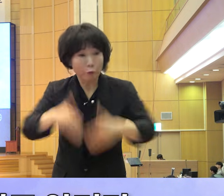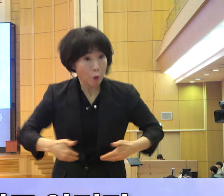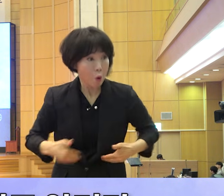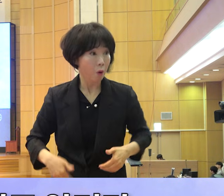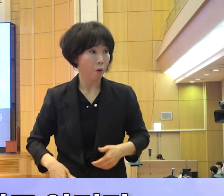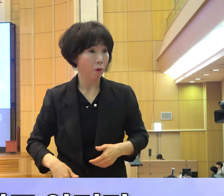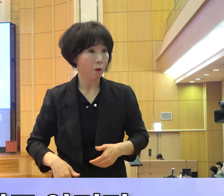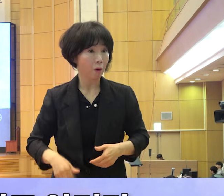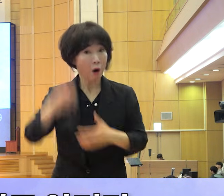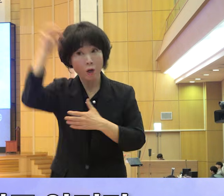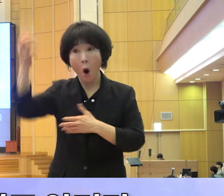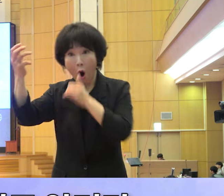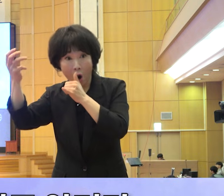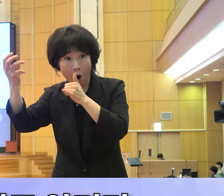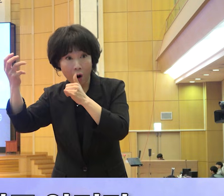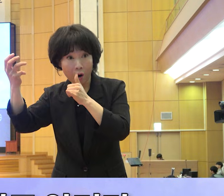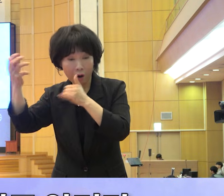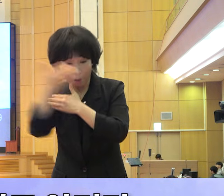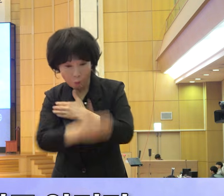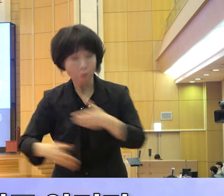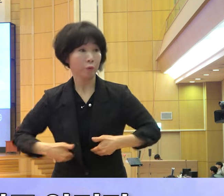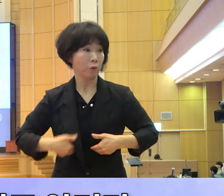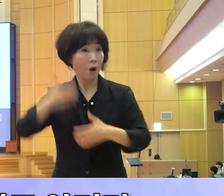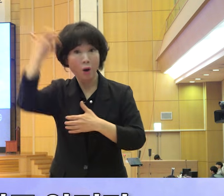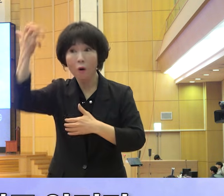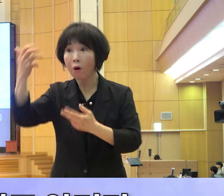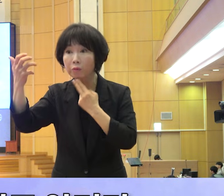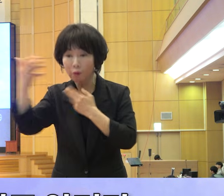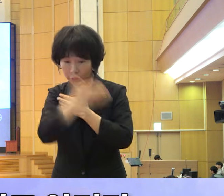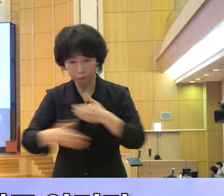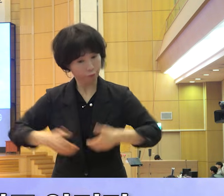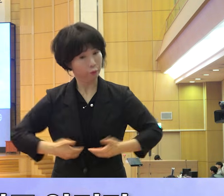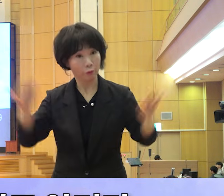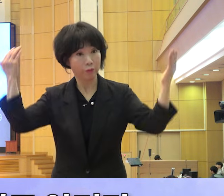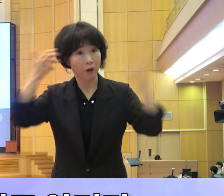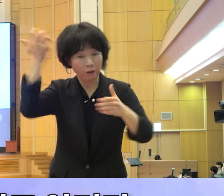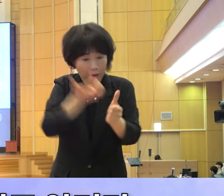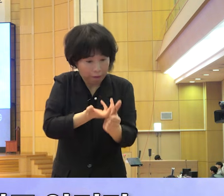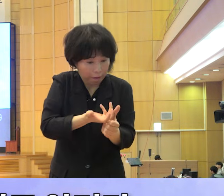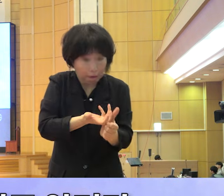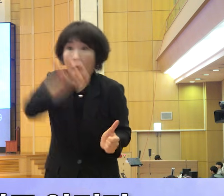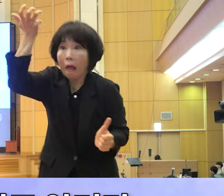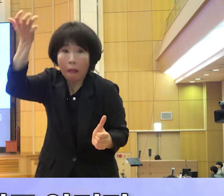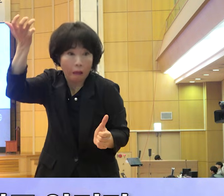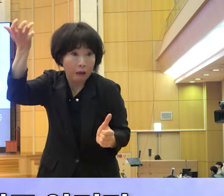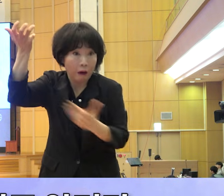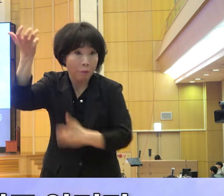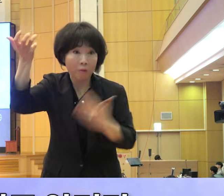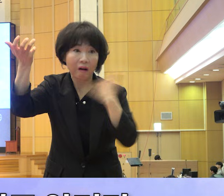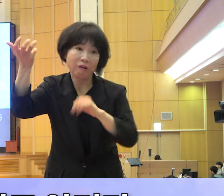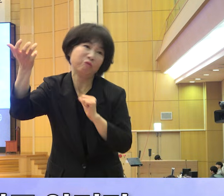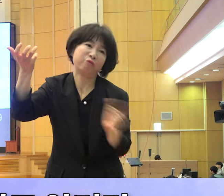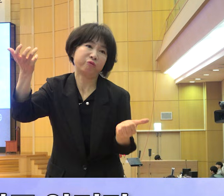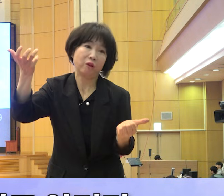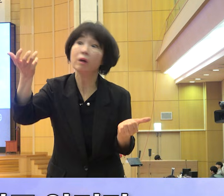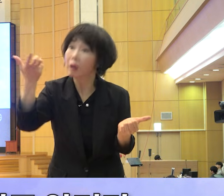영혼이 있으니까 육체가 있는 것이고, 영혼이 없으면 이 육체도 필요 없어요. 그러니까 영혼이 빠져나가니까 필요 없으니까